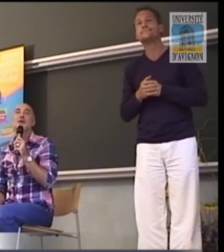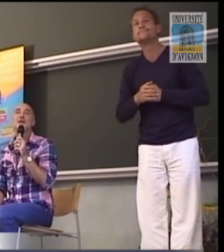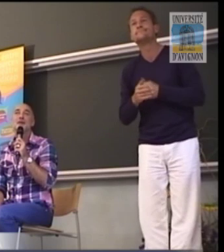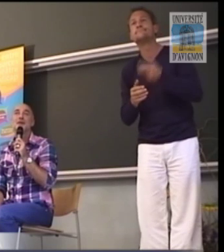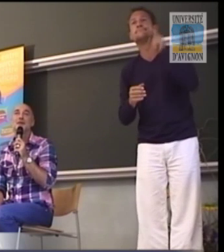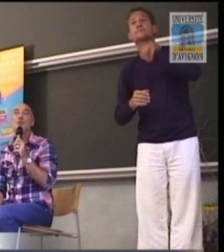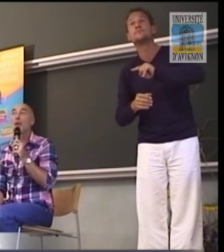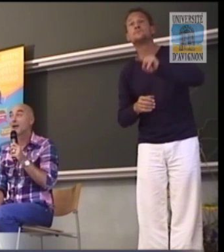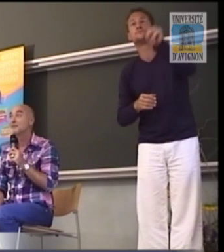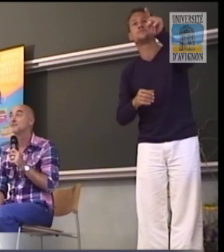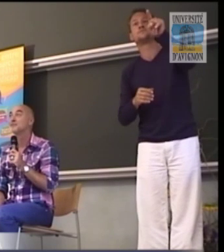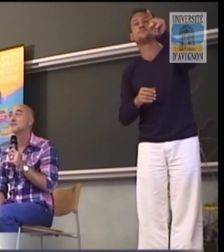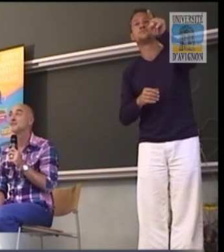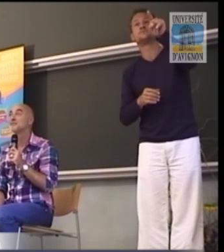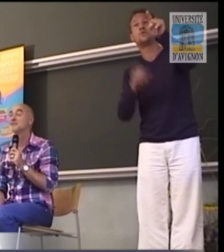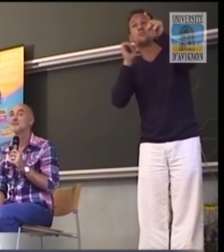tour, me parler ?